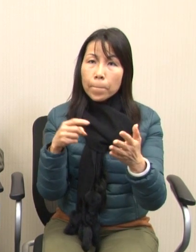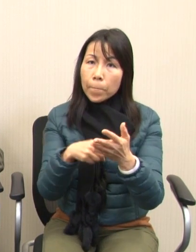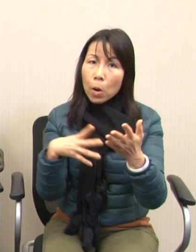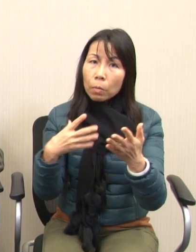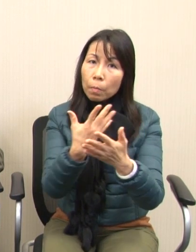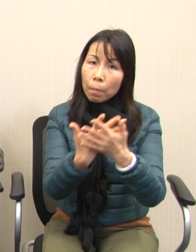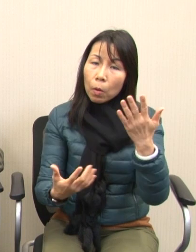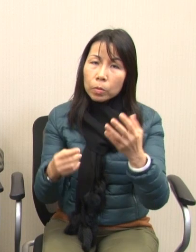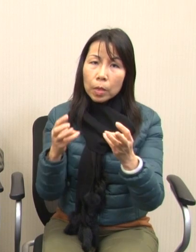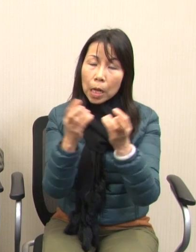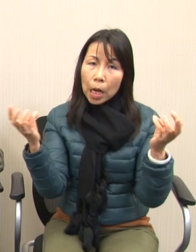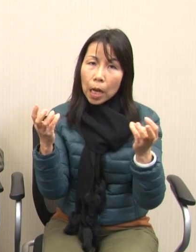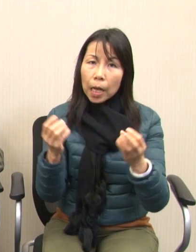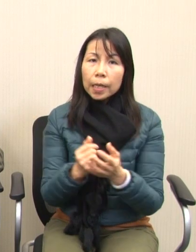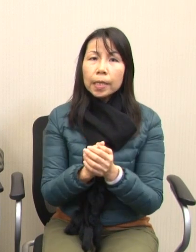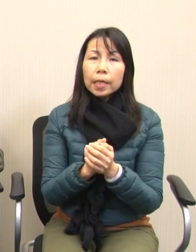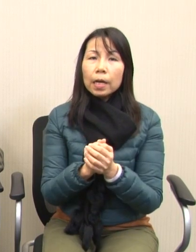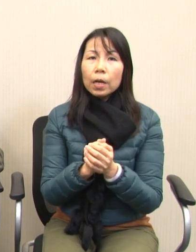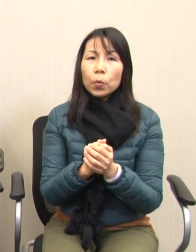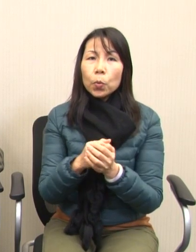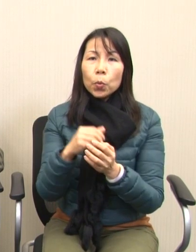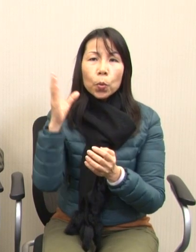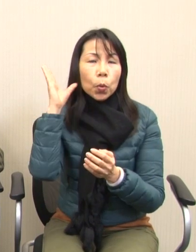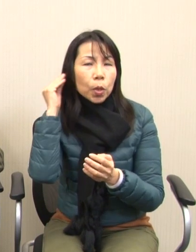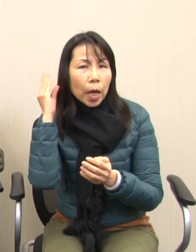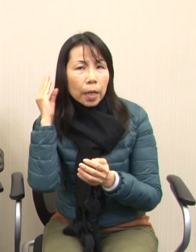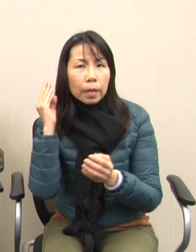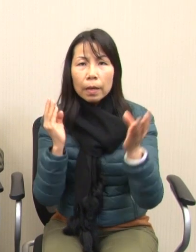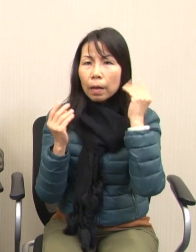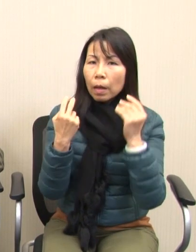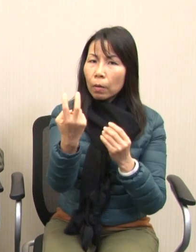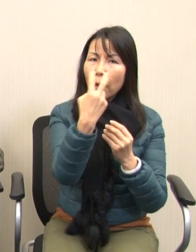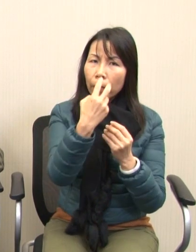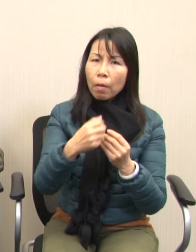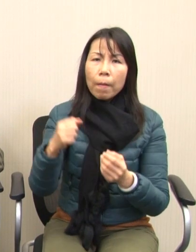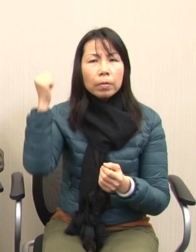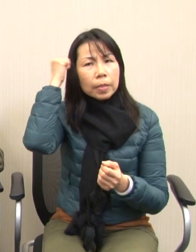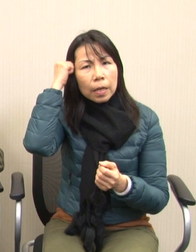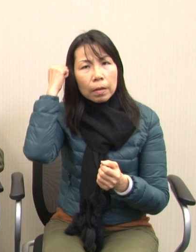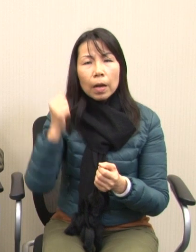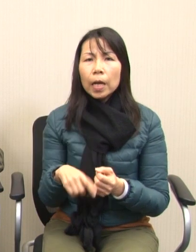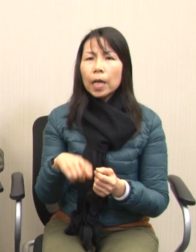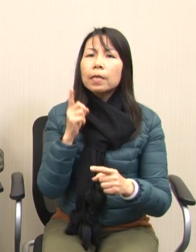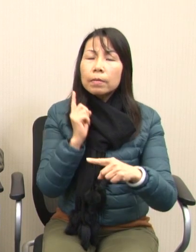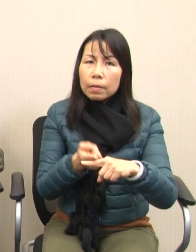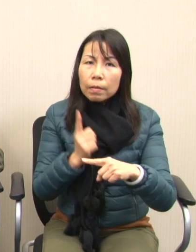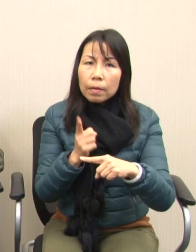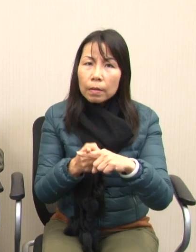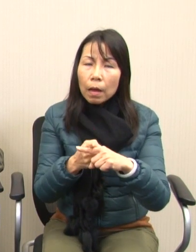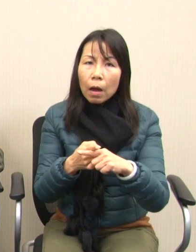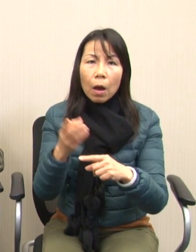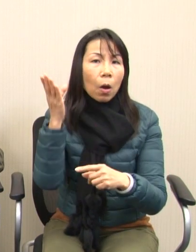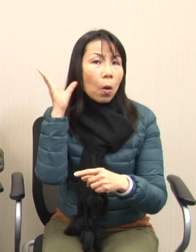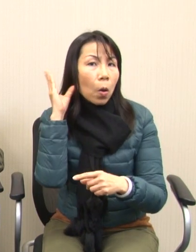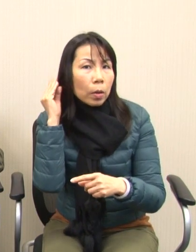能這一集會看得很辛苦，會聽得很辛苦，但正正要你們聽得看得很辛苦，你才認認真真去